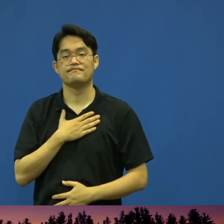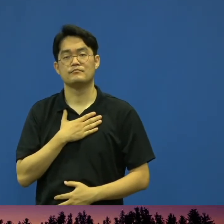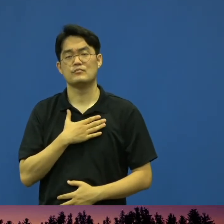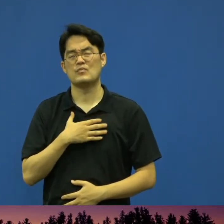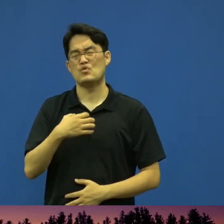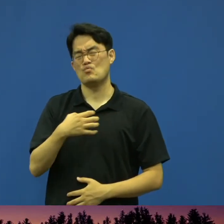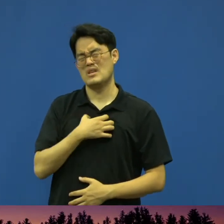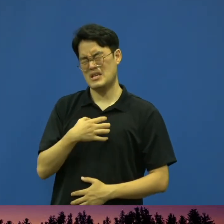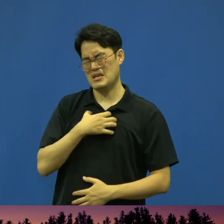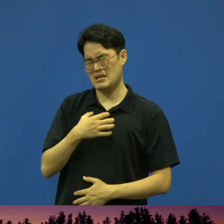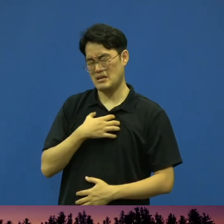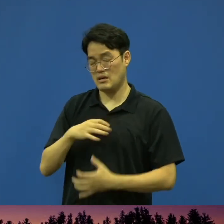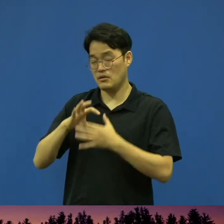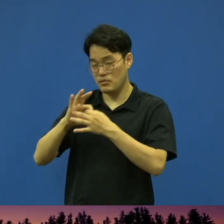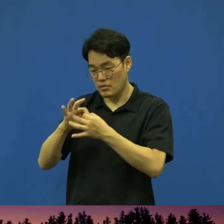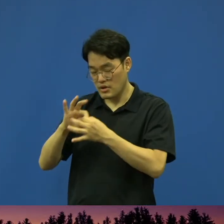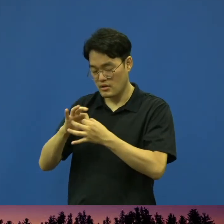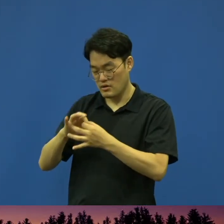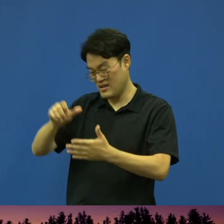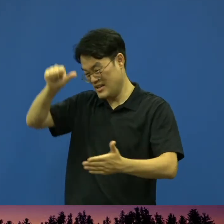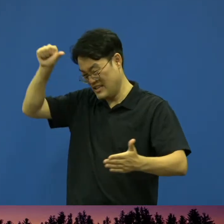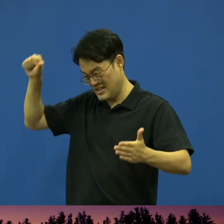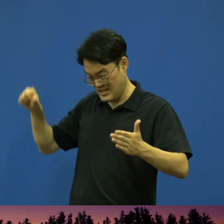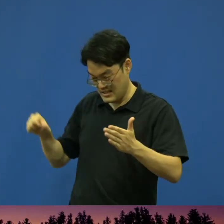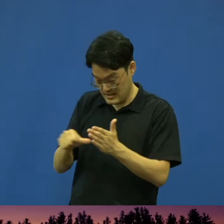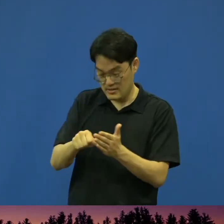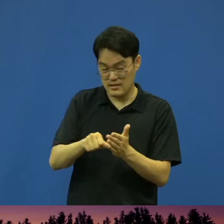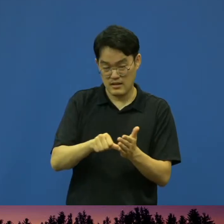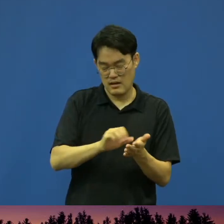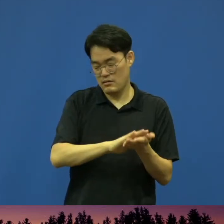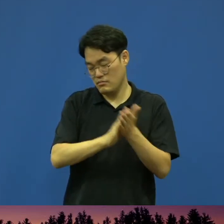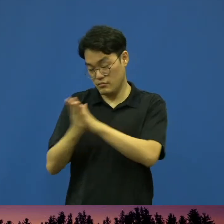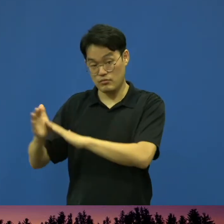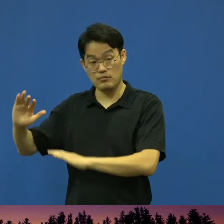위기의 순간을 통해서 인생이 달라졌습니다. 청소년